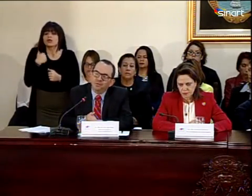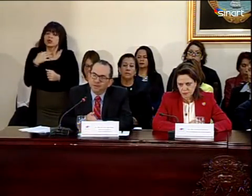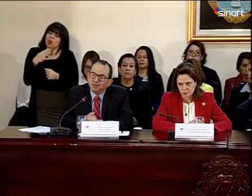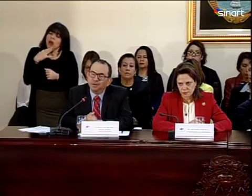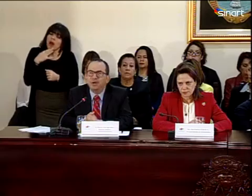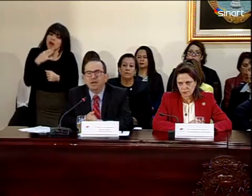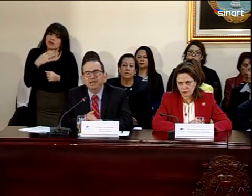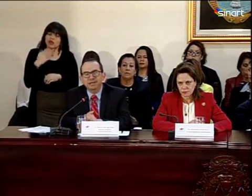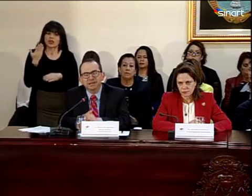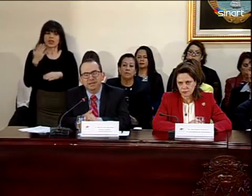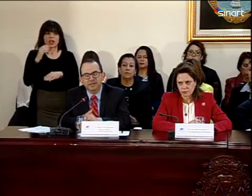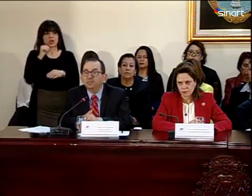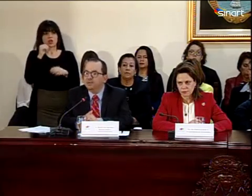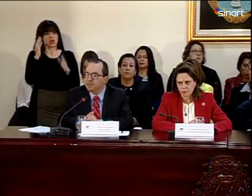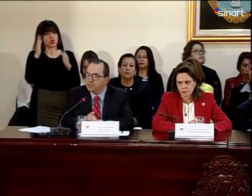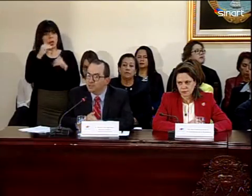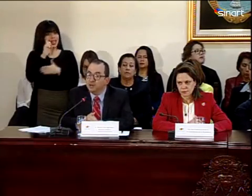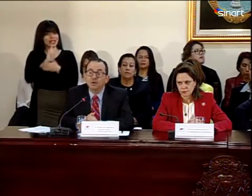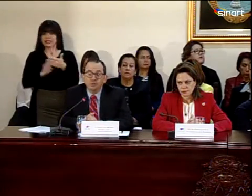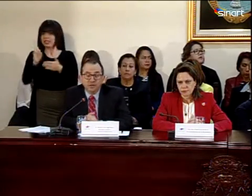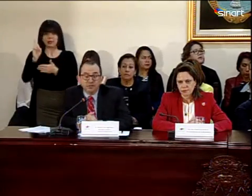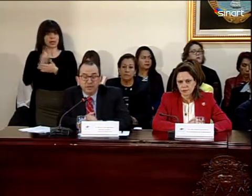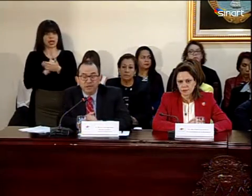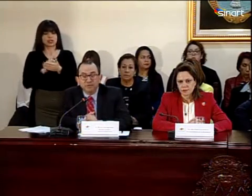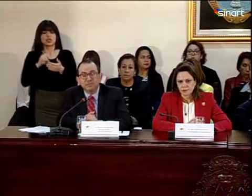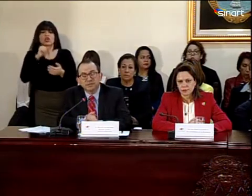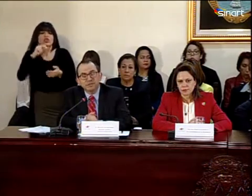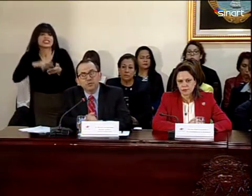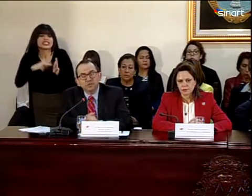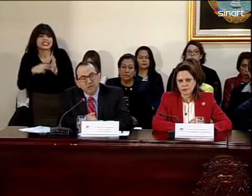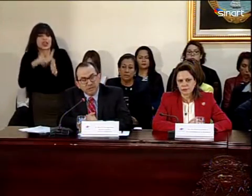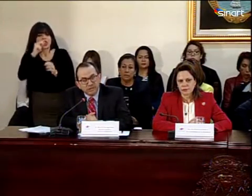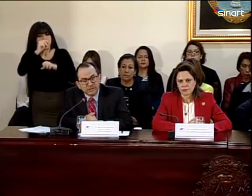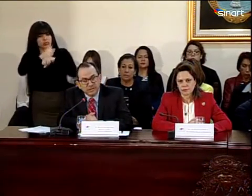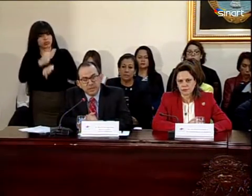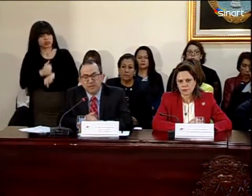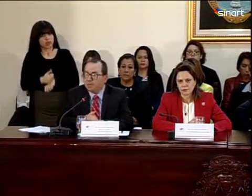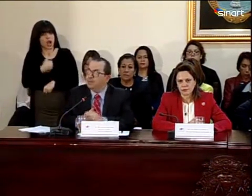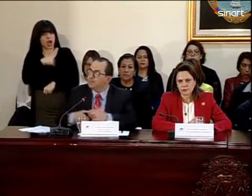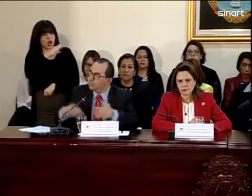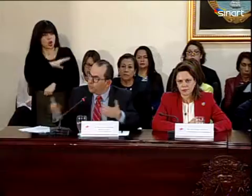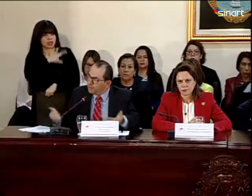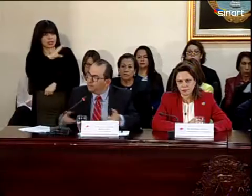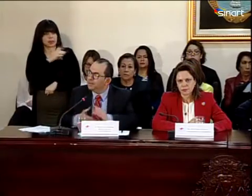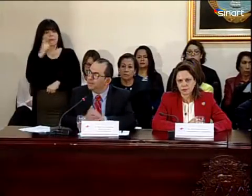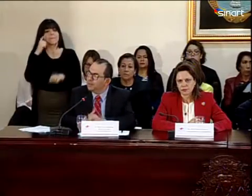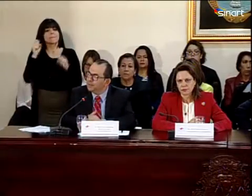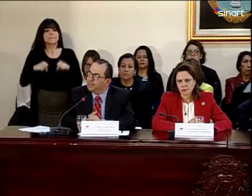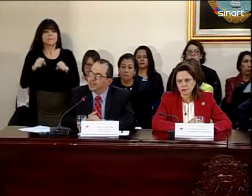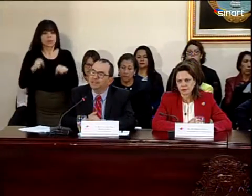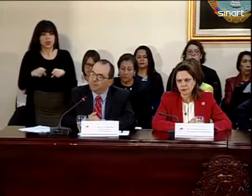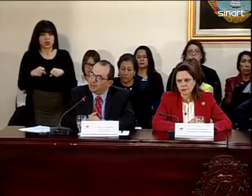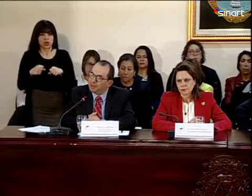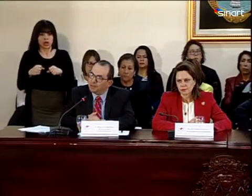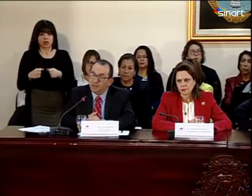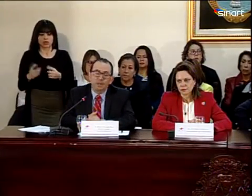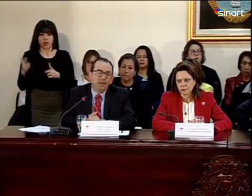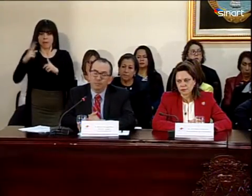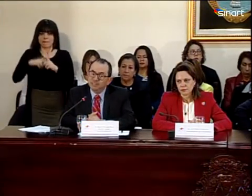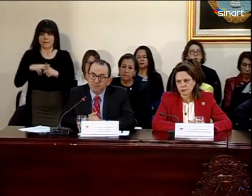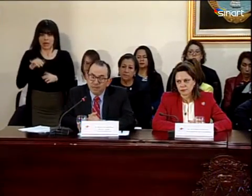cuando me refiero a que no hay discriminación, no significa que no se establecen condiciones para poder llevar adelante la